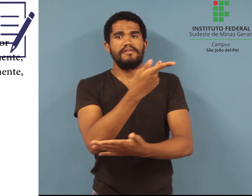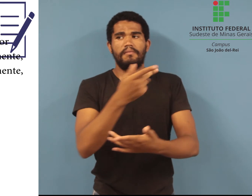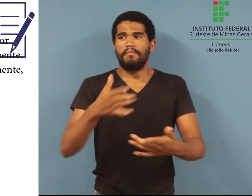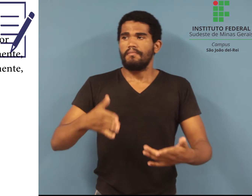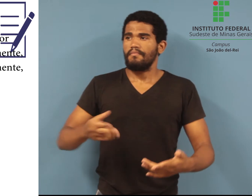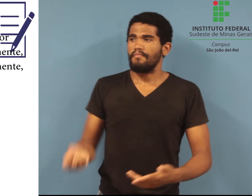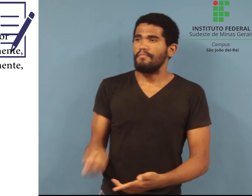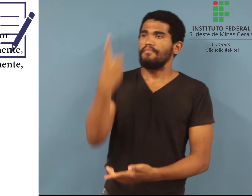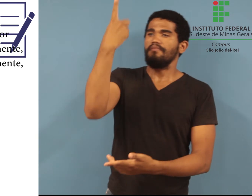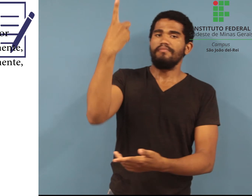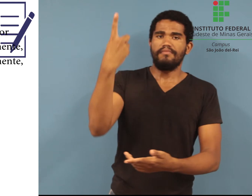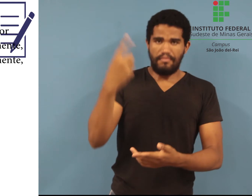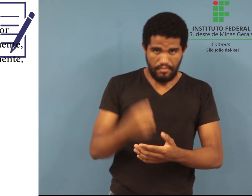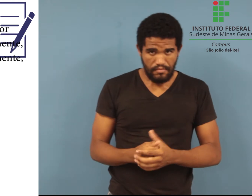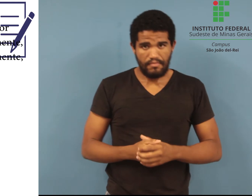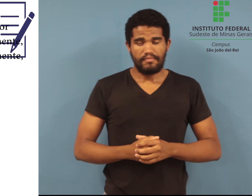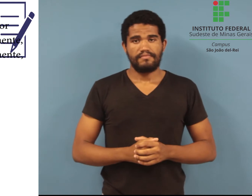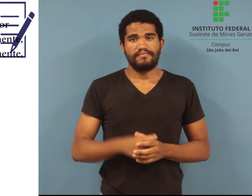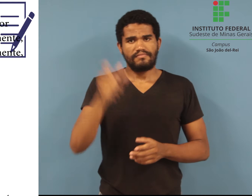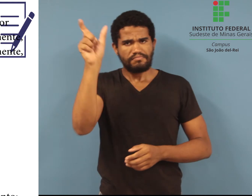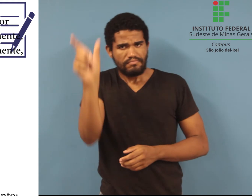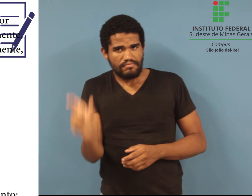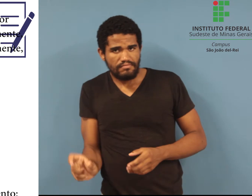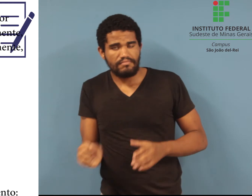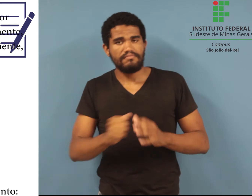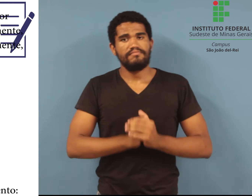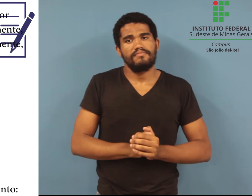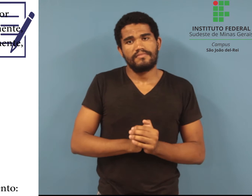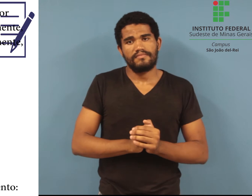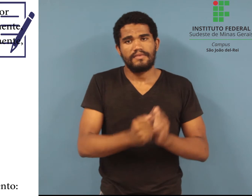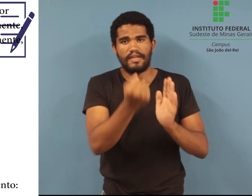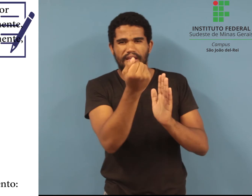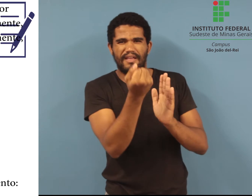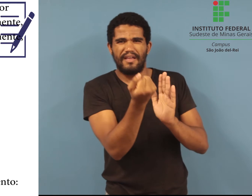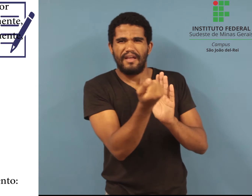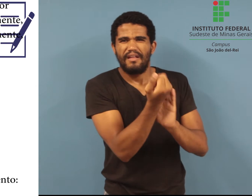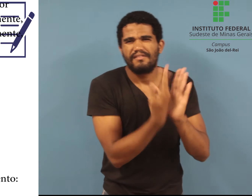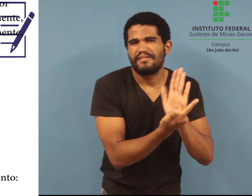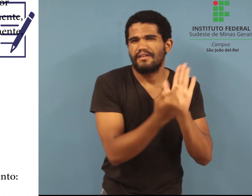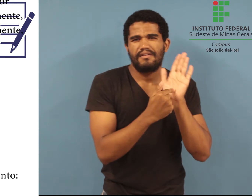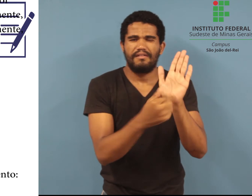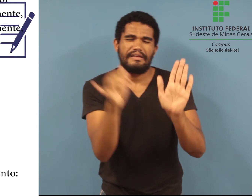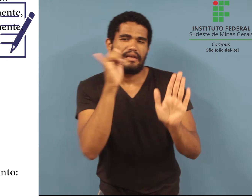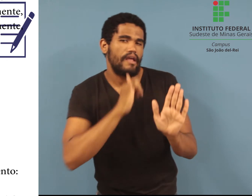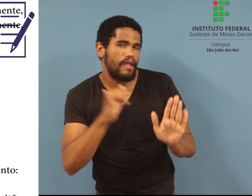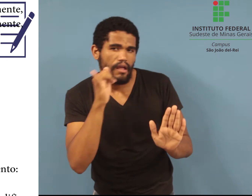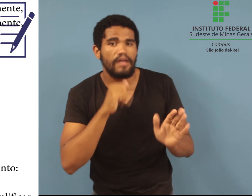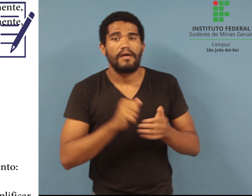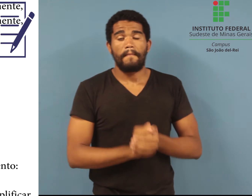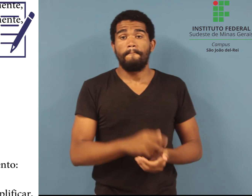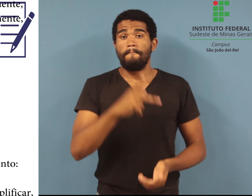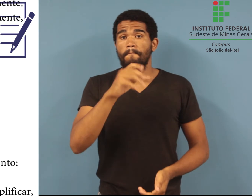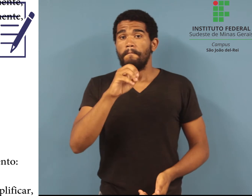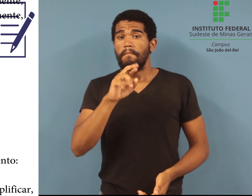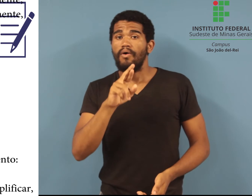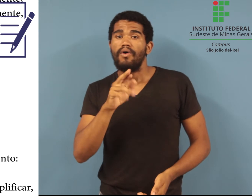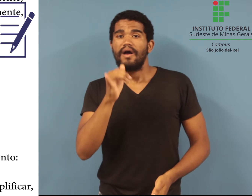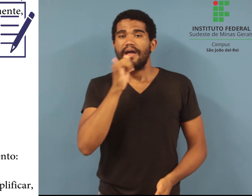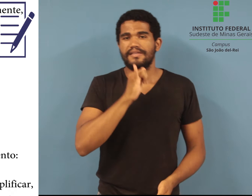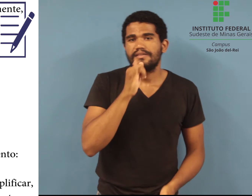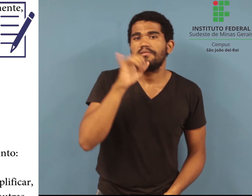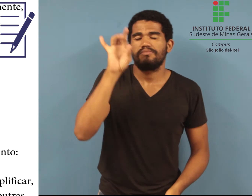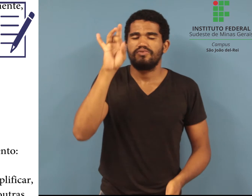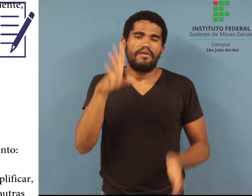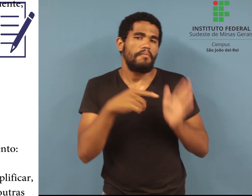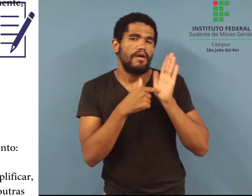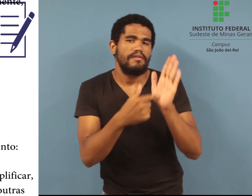imprevistamente, surpreendentemente. Ilustração, esclarecimento. Por exemplo, só para